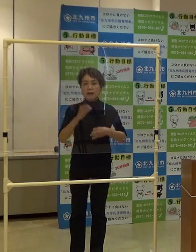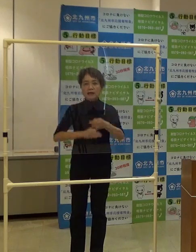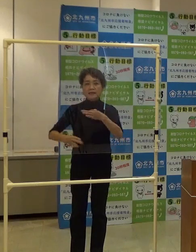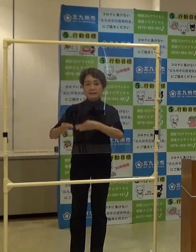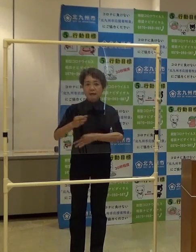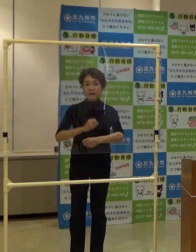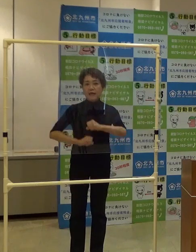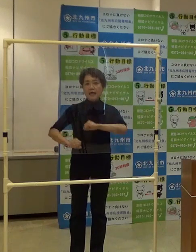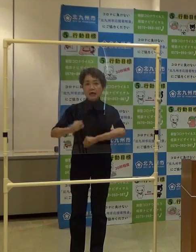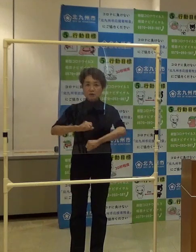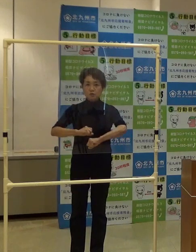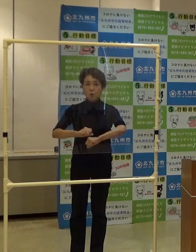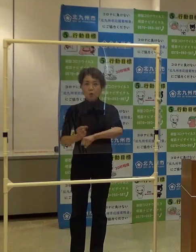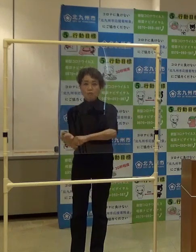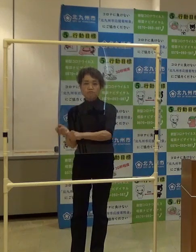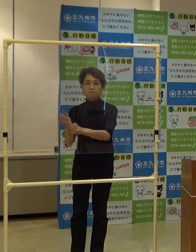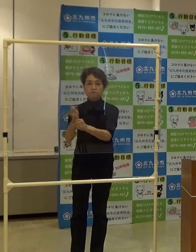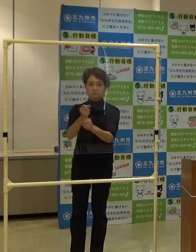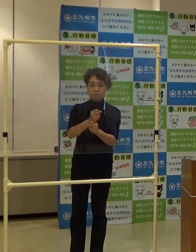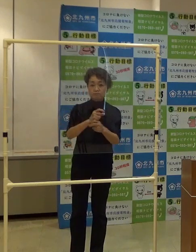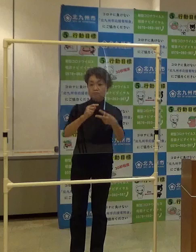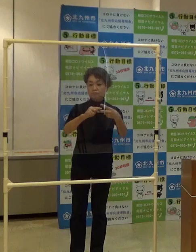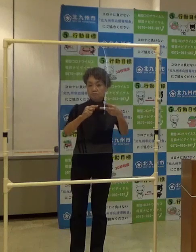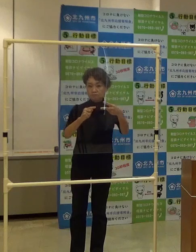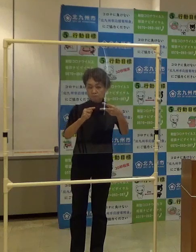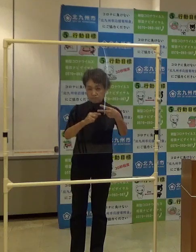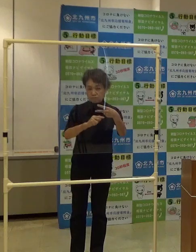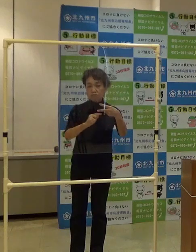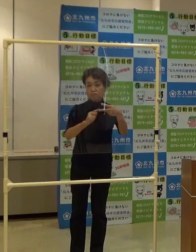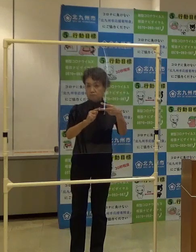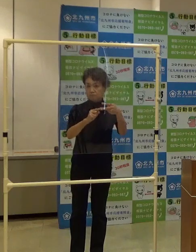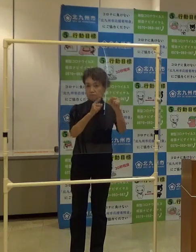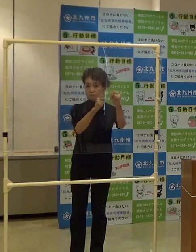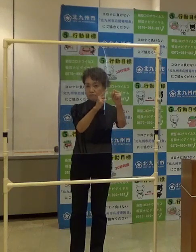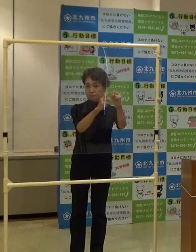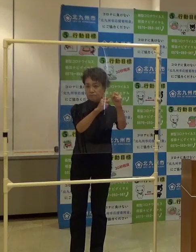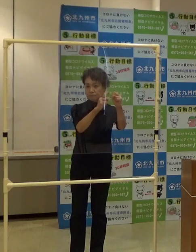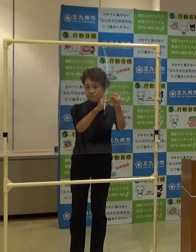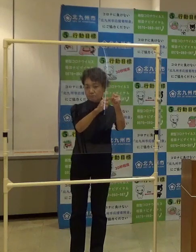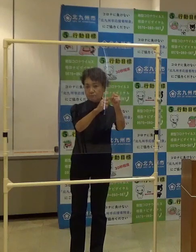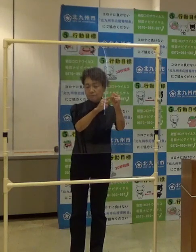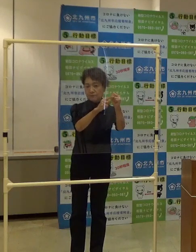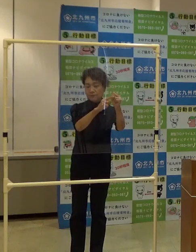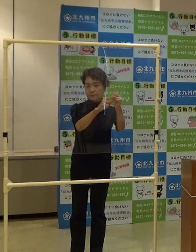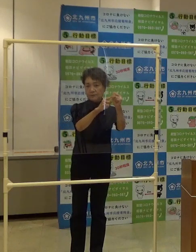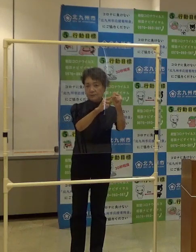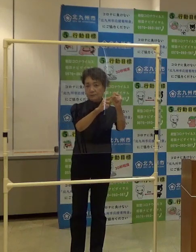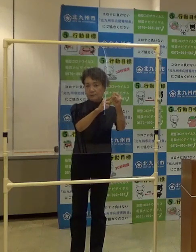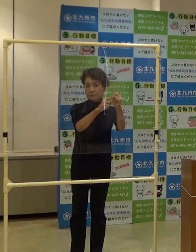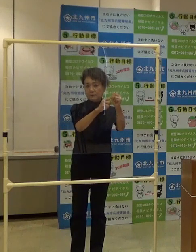開、このテーマに向かって